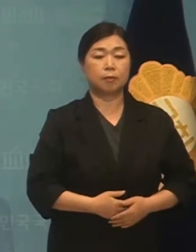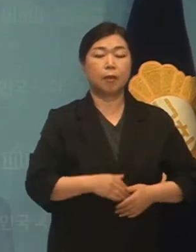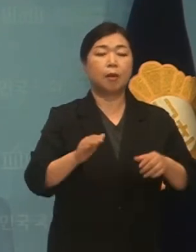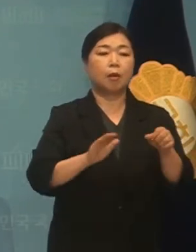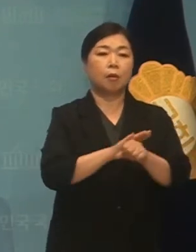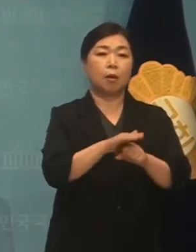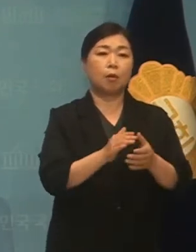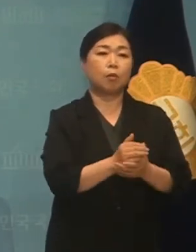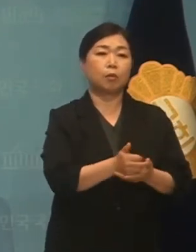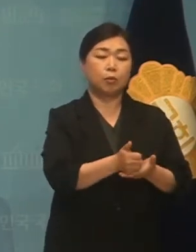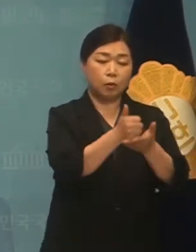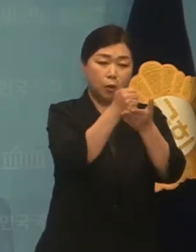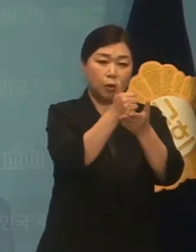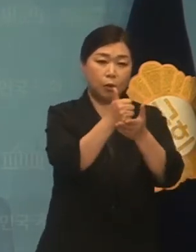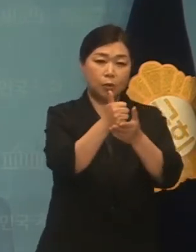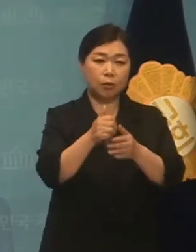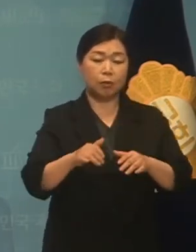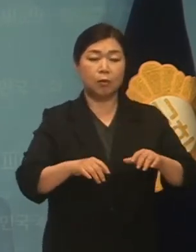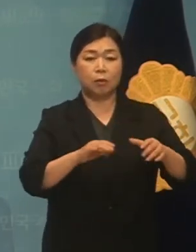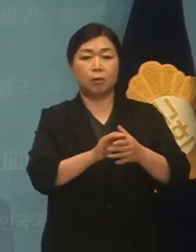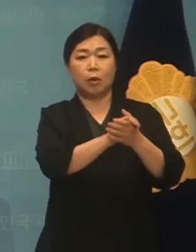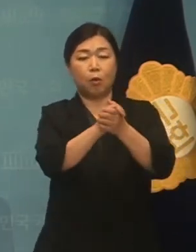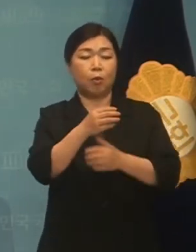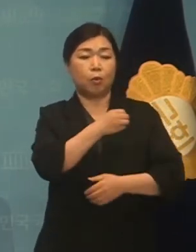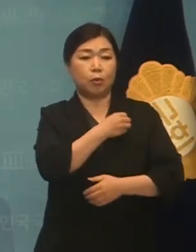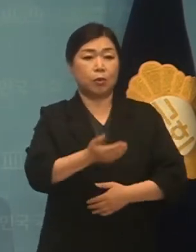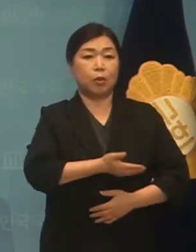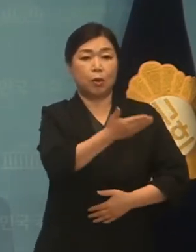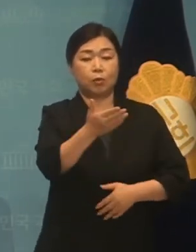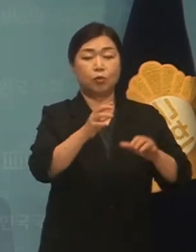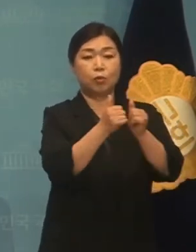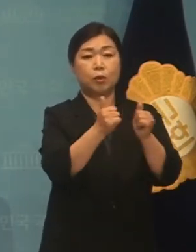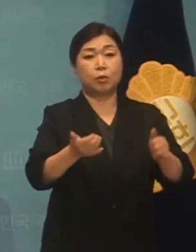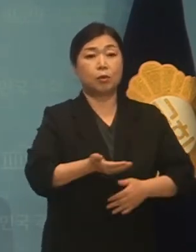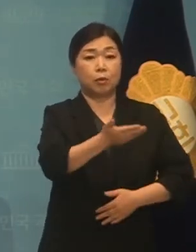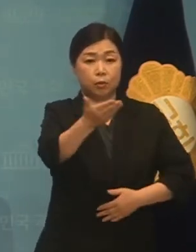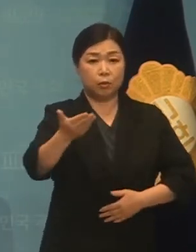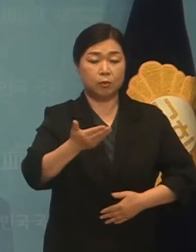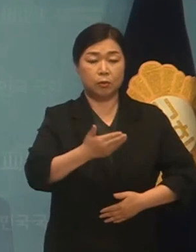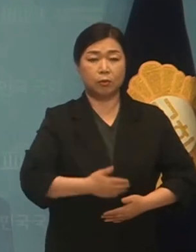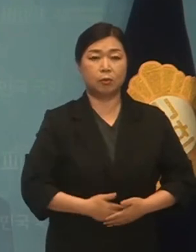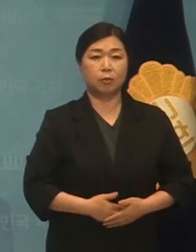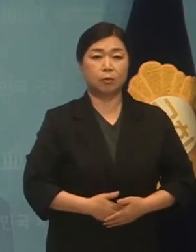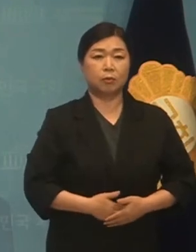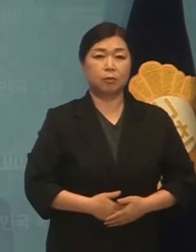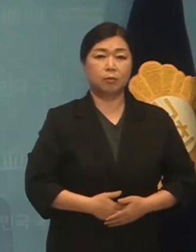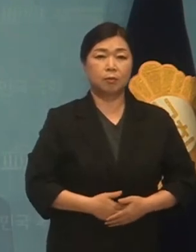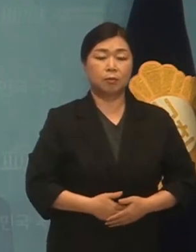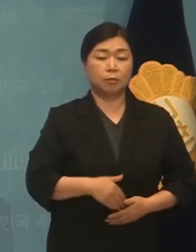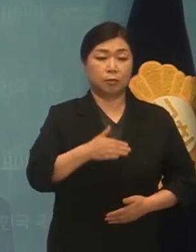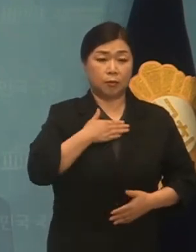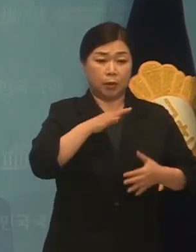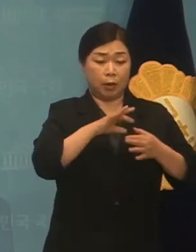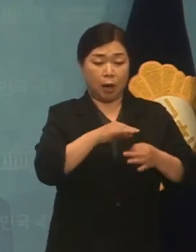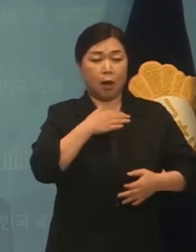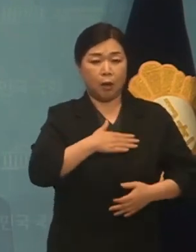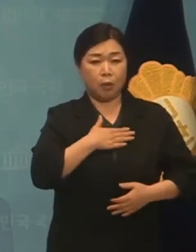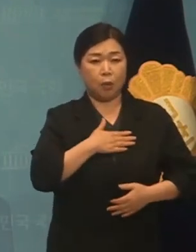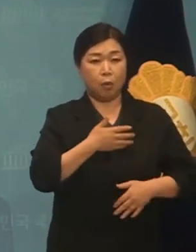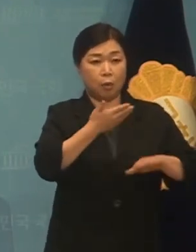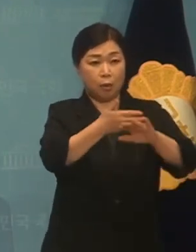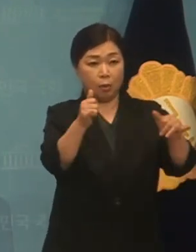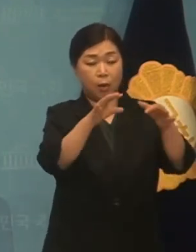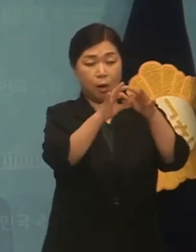사랑하고 존경하는 당원 동지 여러분, 우리 국민 여러분, GP 지지대한